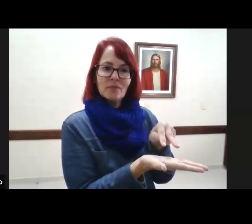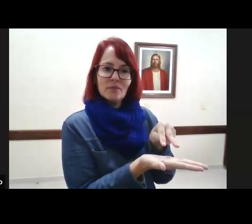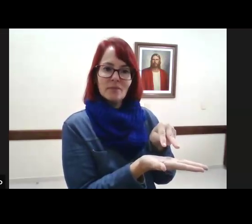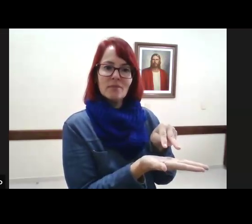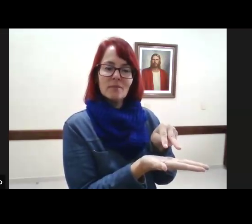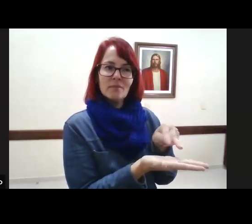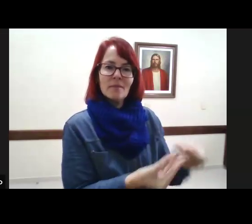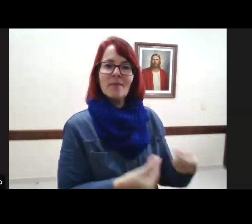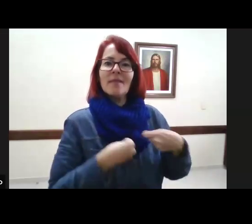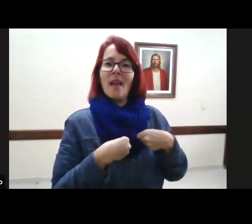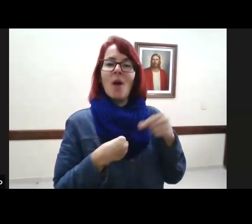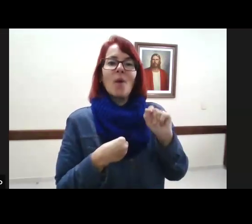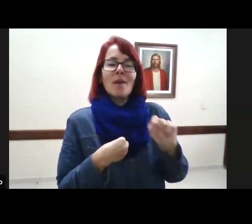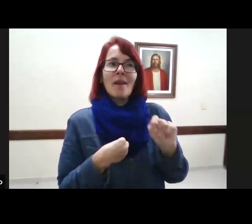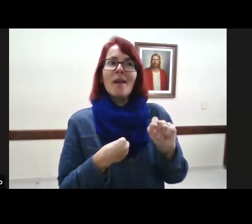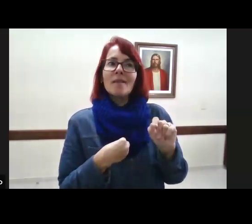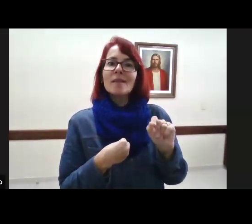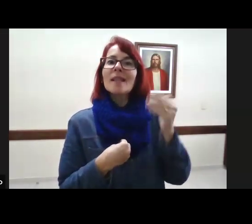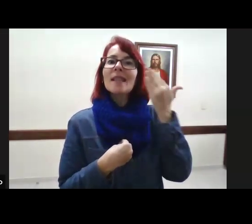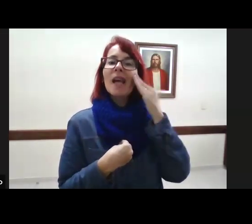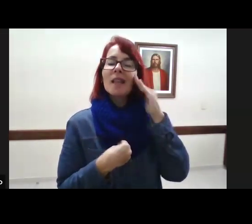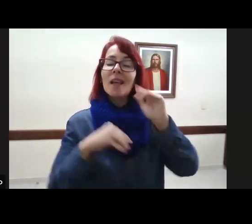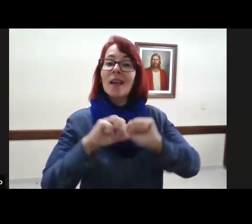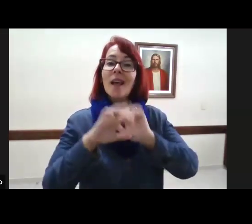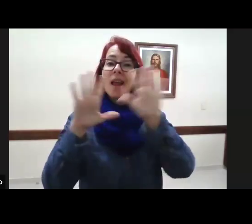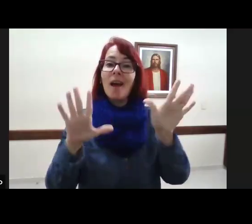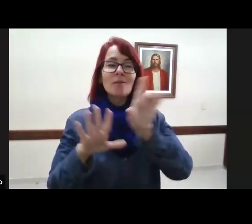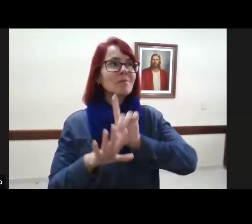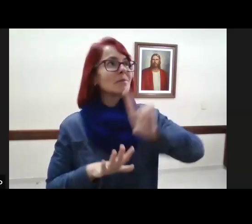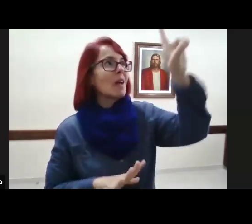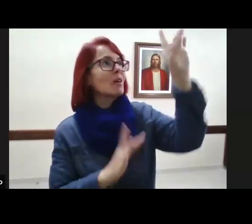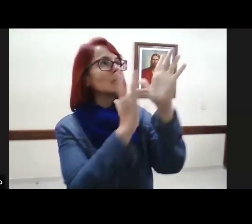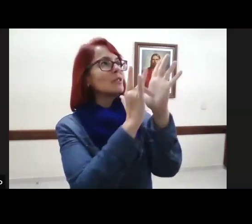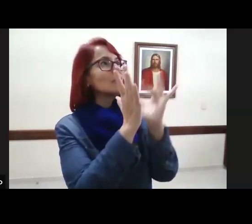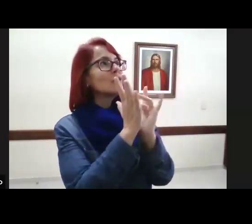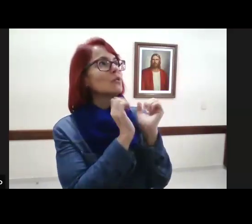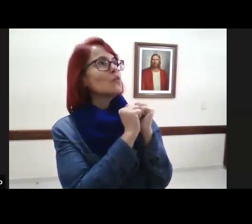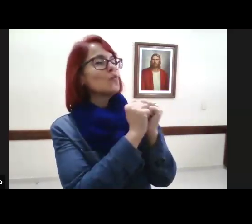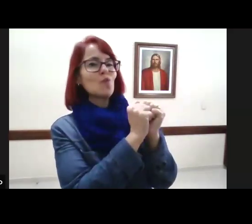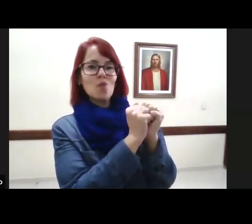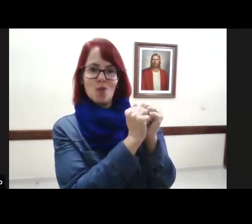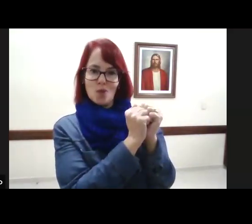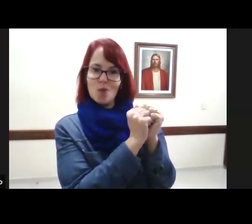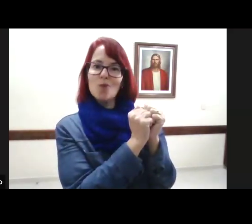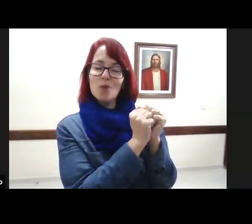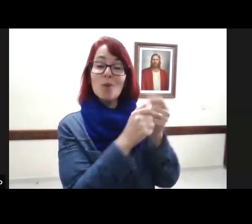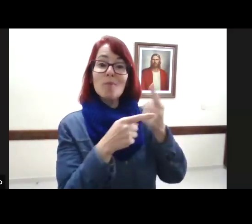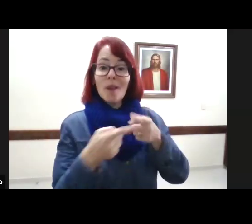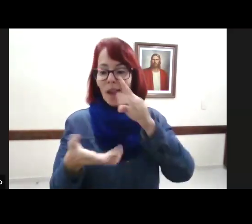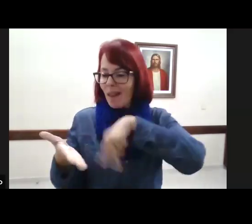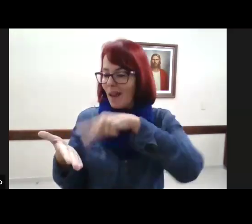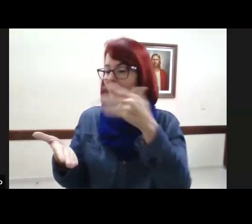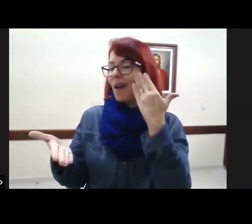nos trazem mais perto do Senhor, nos trazem mais perto daquelas histórias que a gente vê nas